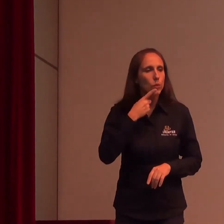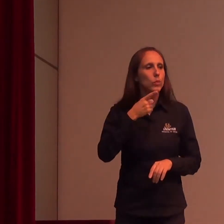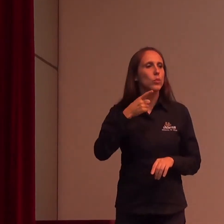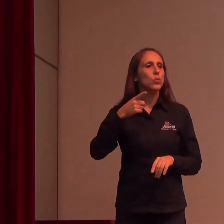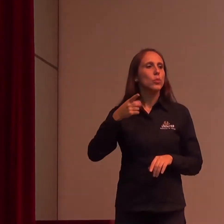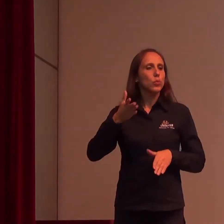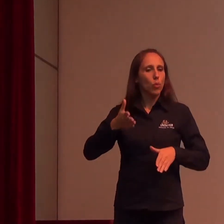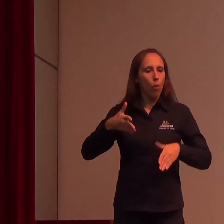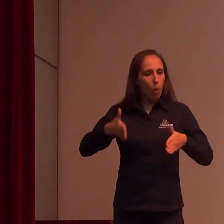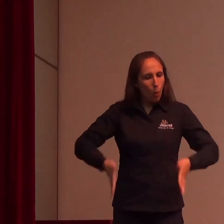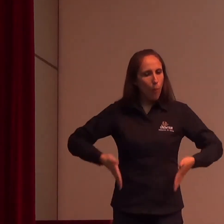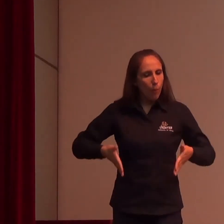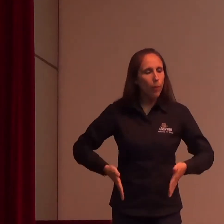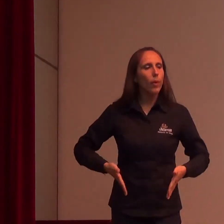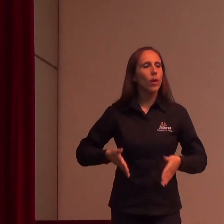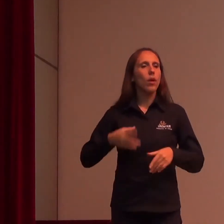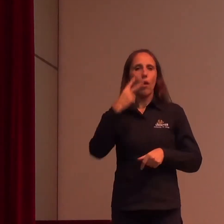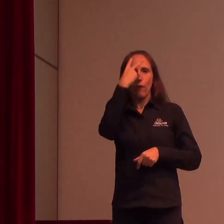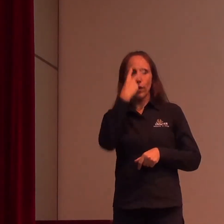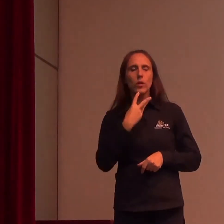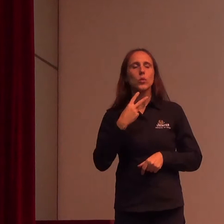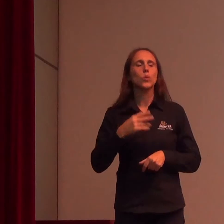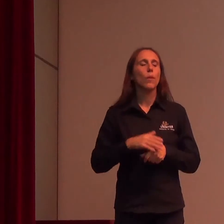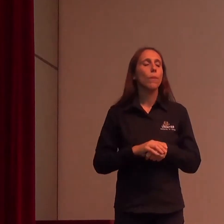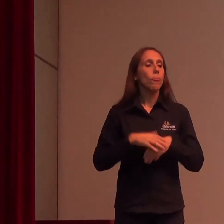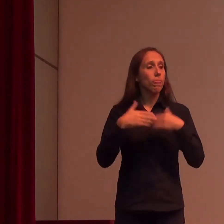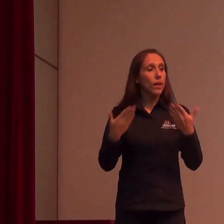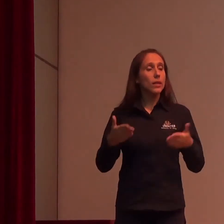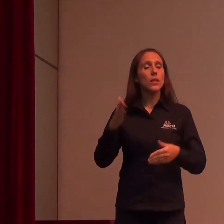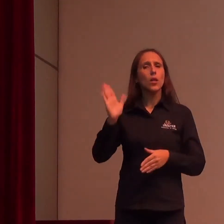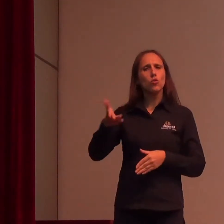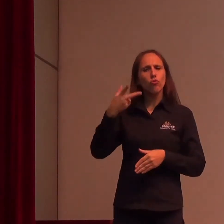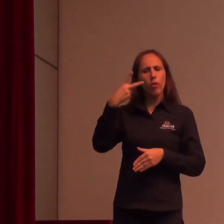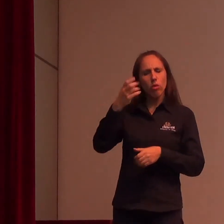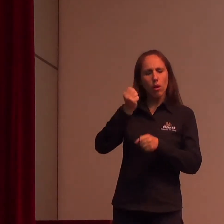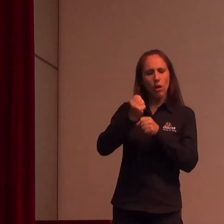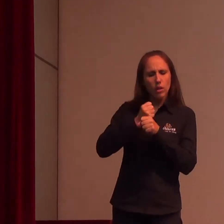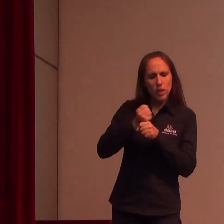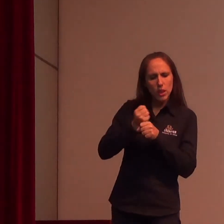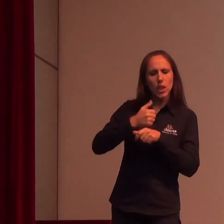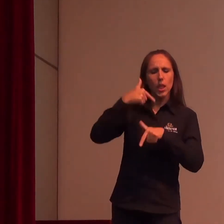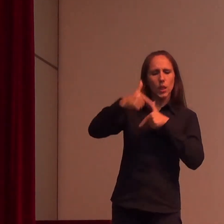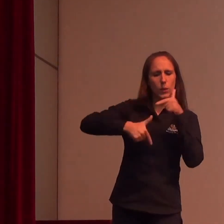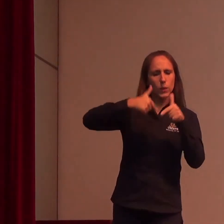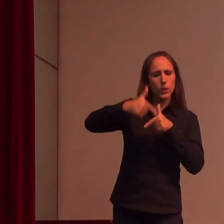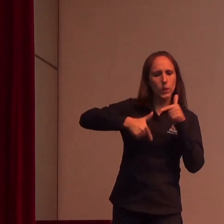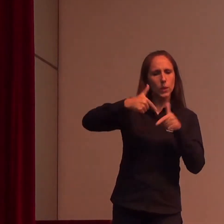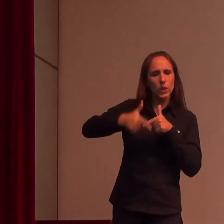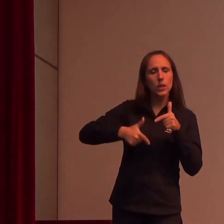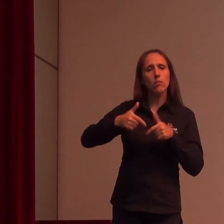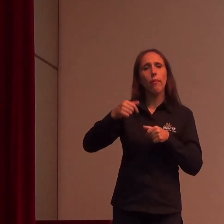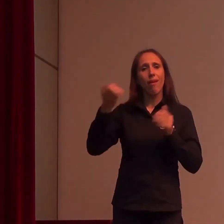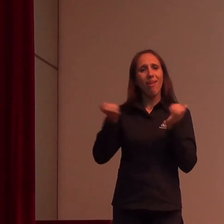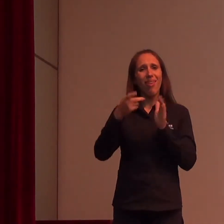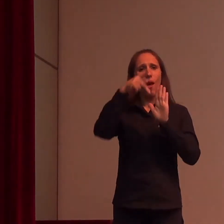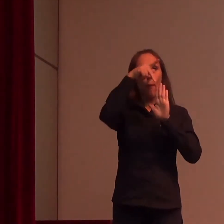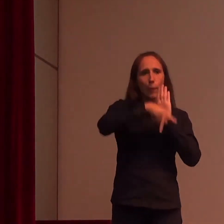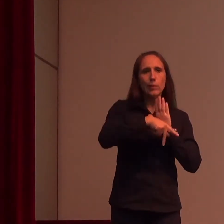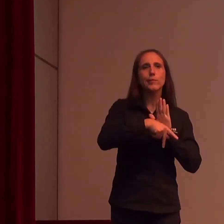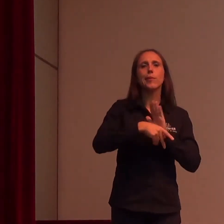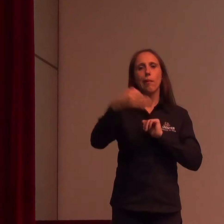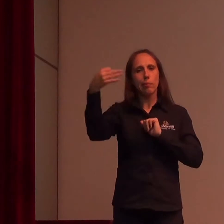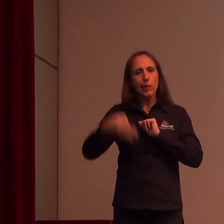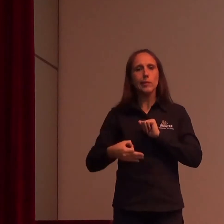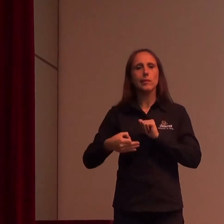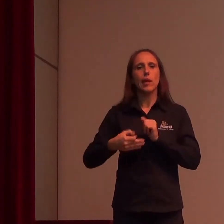à nossa biblioteca. E nós estamos há 2 anos batalhando para que esse projeto decole definitivamente. A gente fez